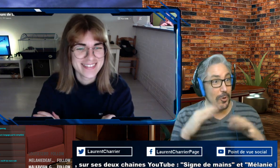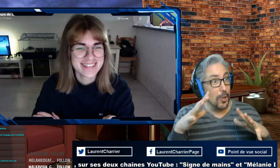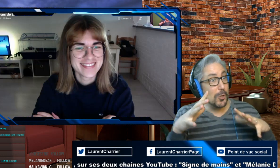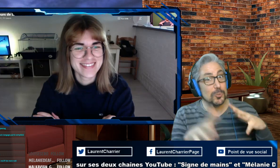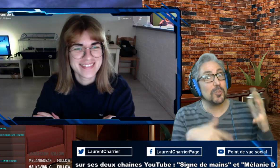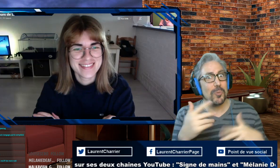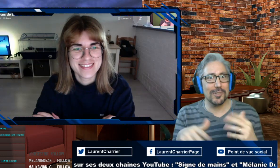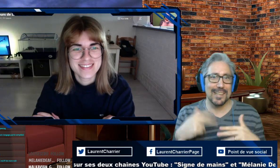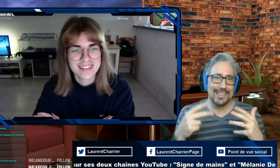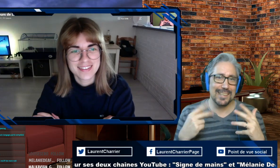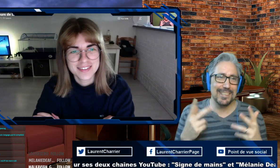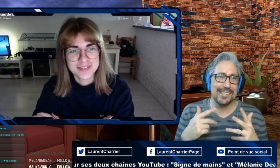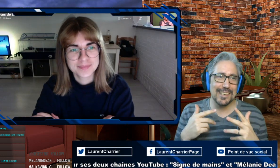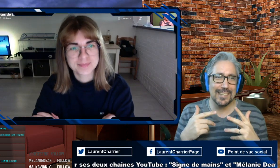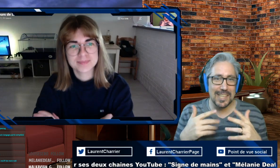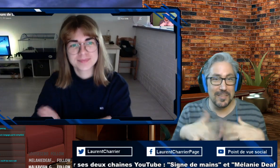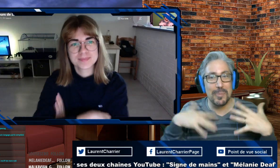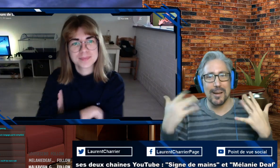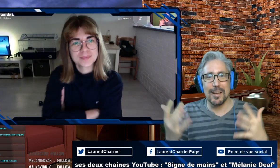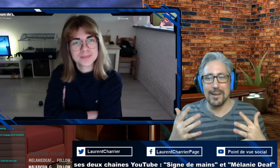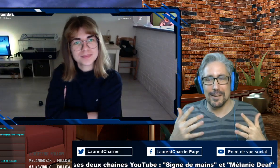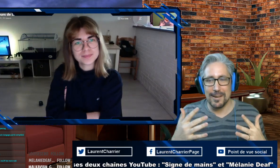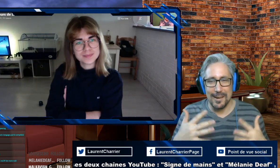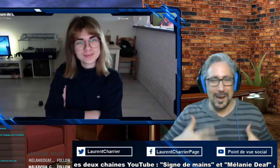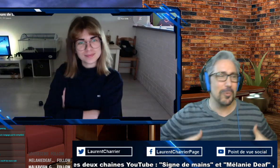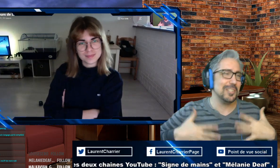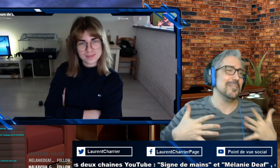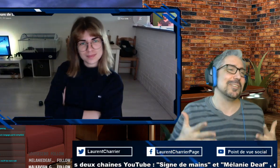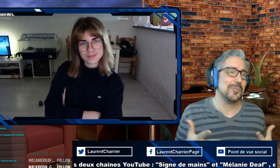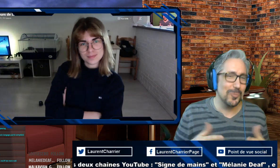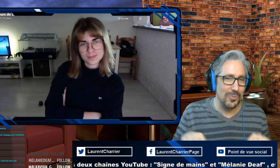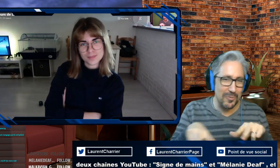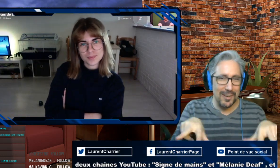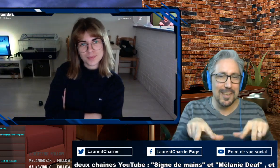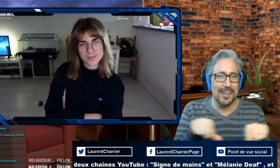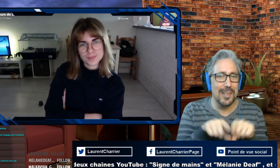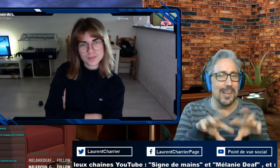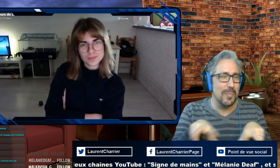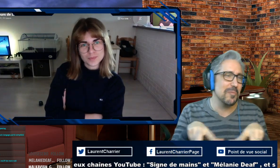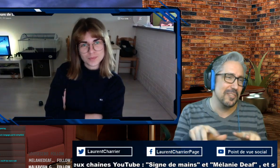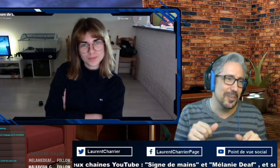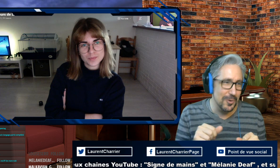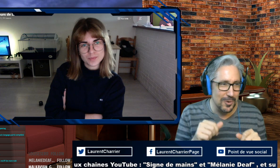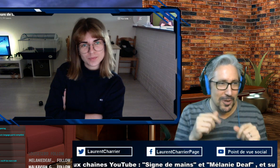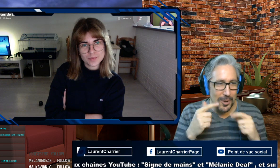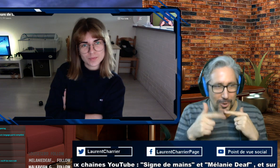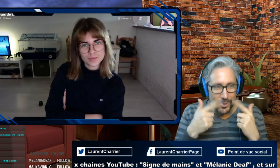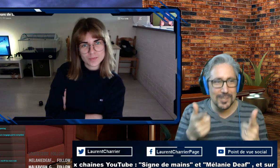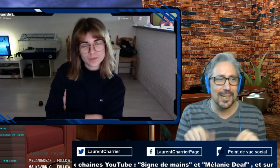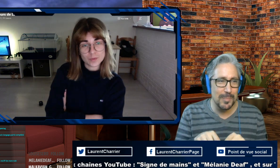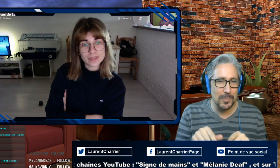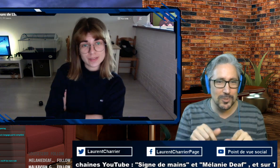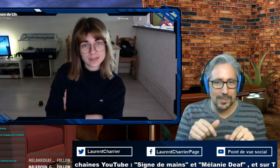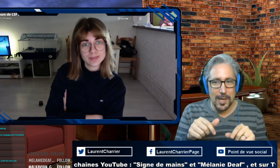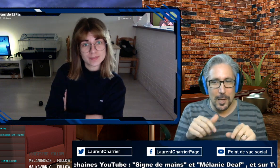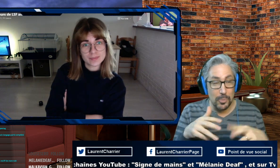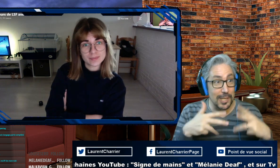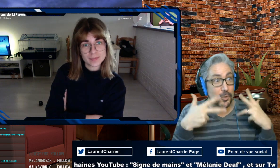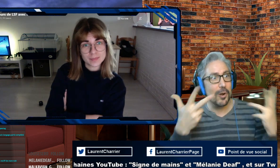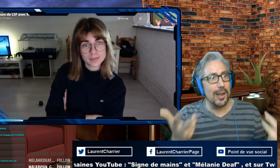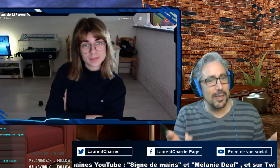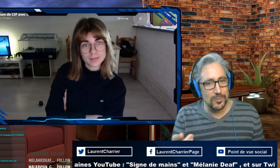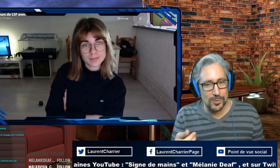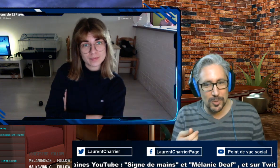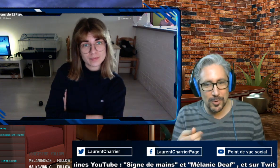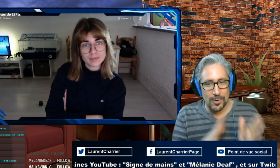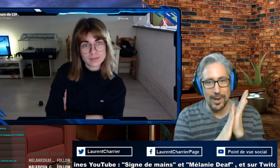Donc on peut, justement, t'as dit que t'avais pas la motivation pour faire les mêmes vidéos, redire les mêmes choses. Peut-être